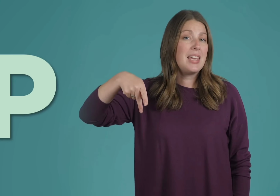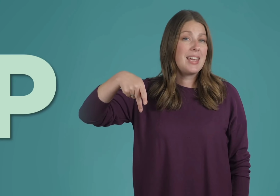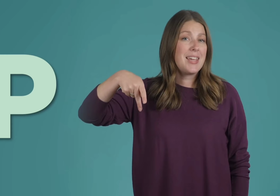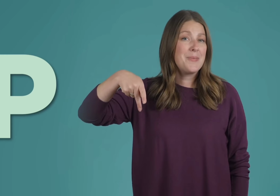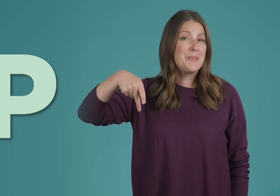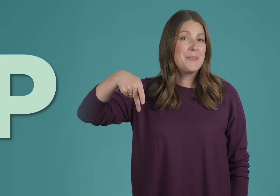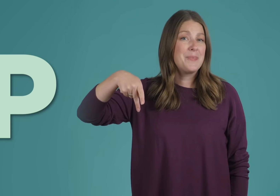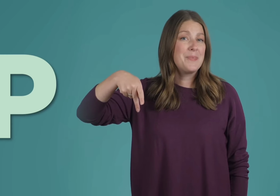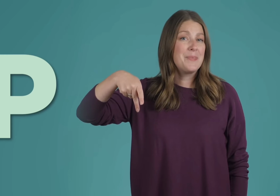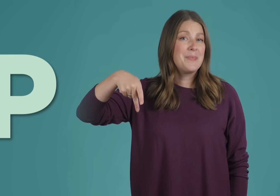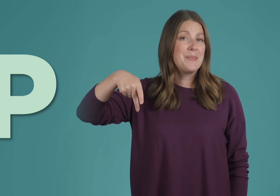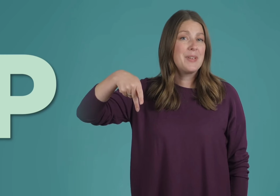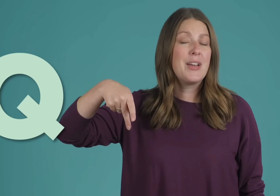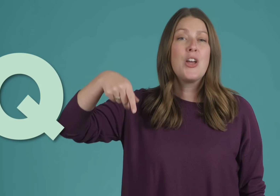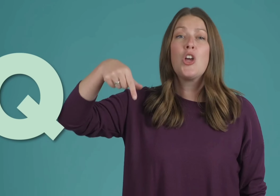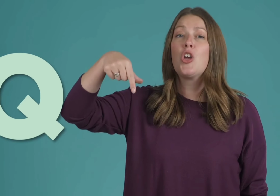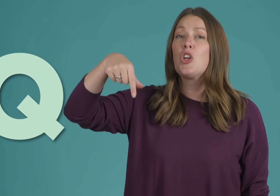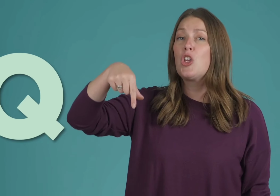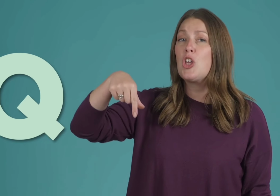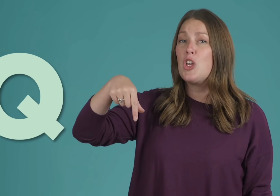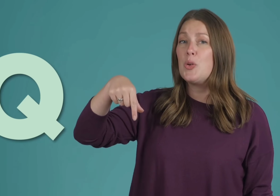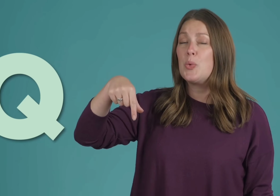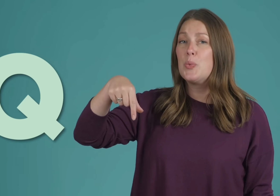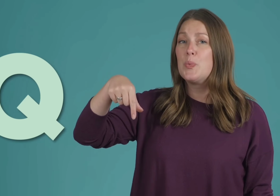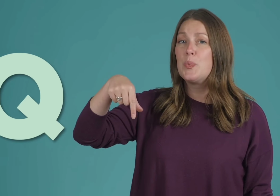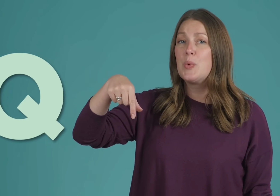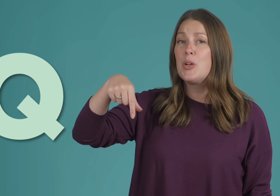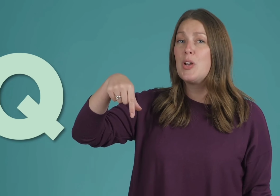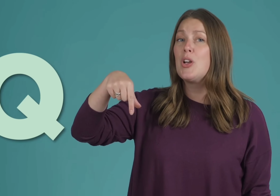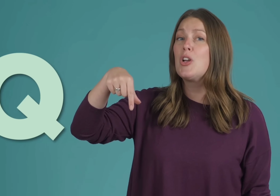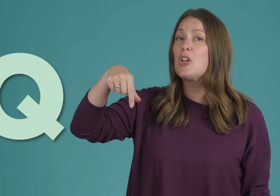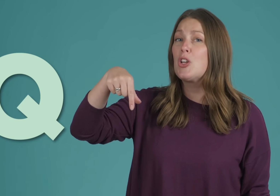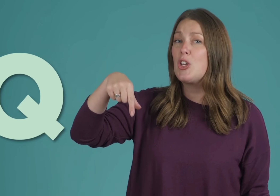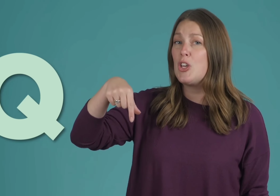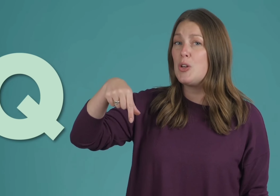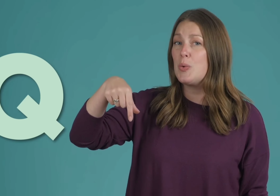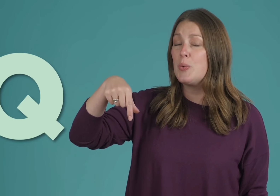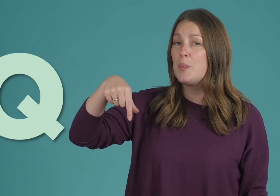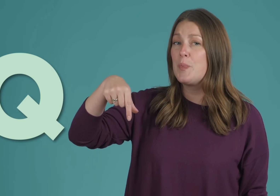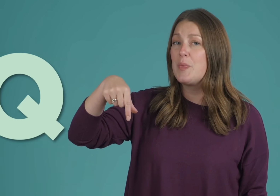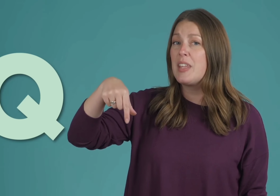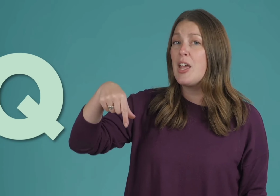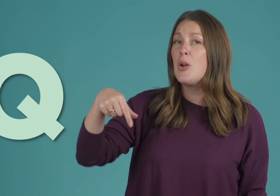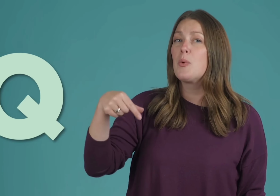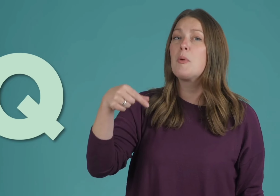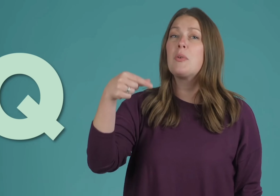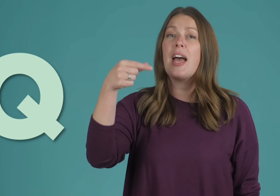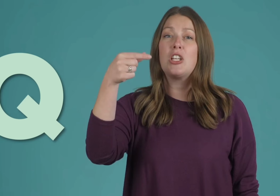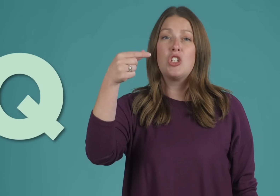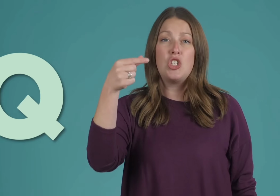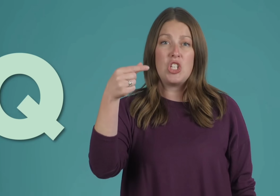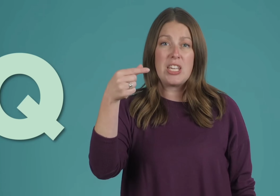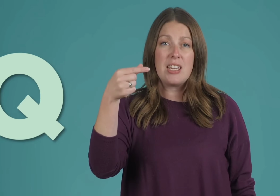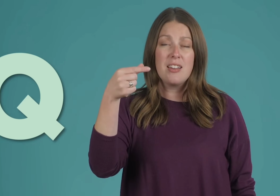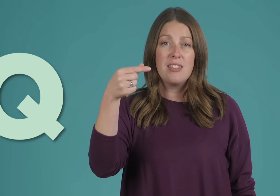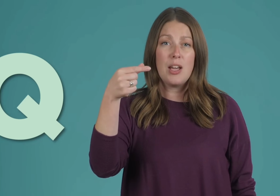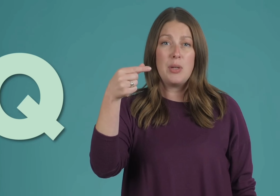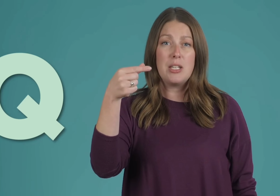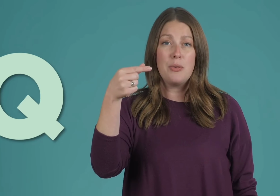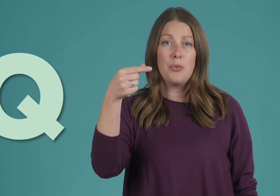P. Nisin. Q. náà ń kọ ìsàlẹ̀. Ṣùgbọ́n ìka méjì nìkan ní iṣẹ́ ti rí. Eléyìí tá a ṣe G